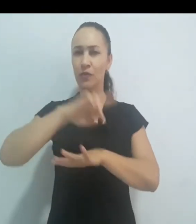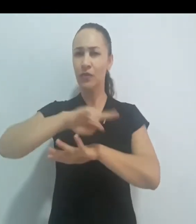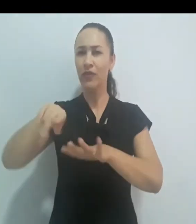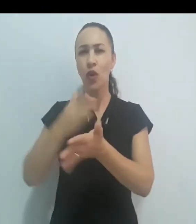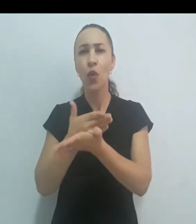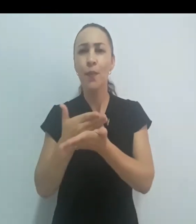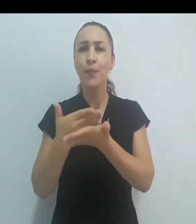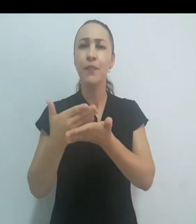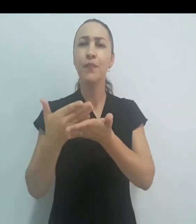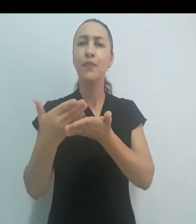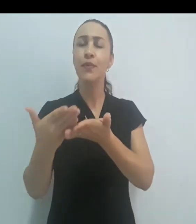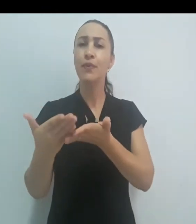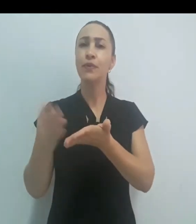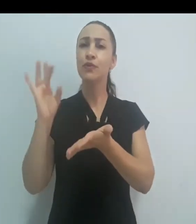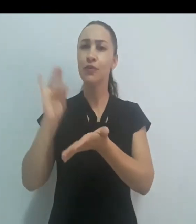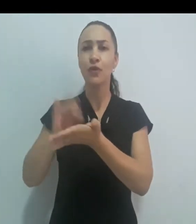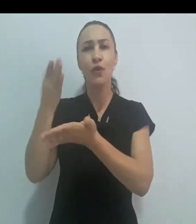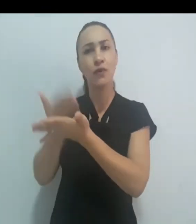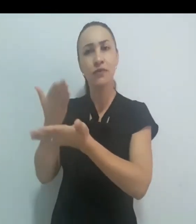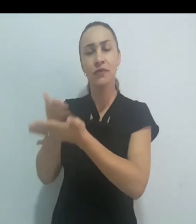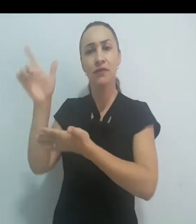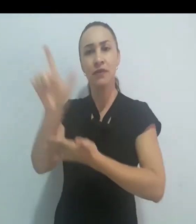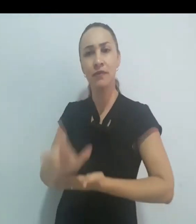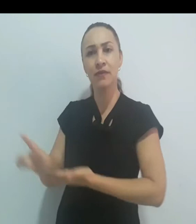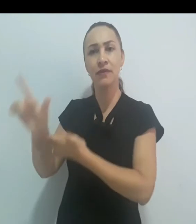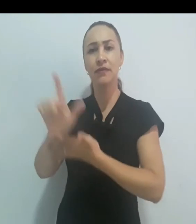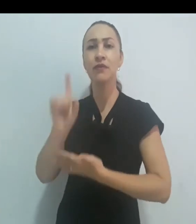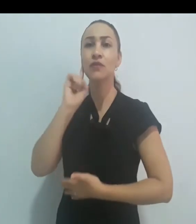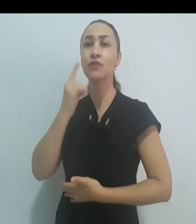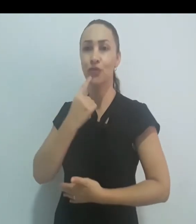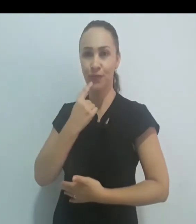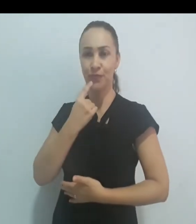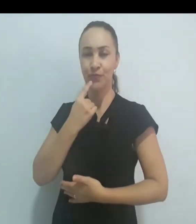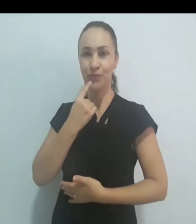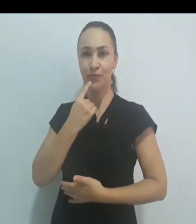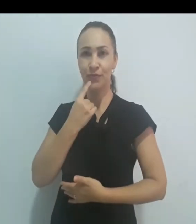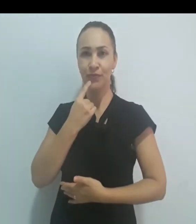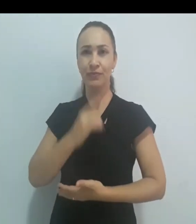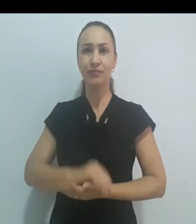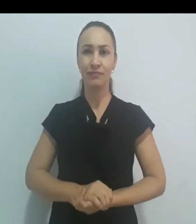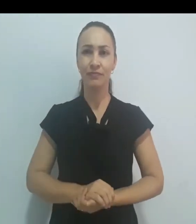as que iniciaram, né, de uma certa forma, os estudos sobre a literatura surda, que é a